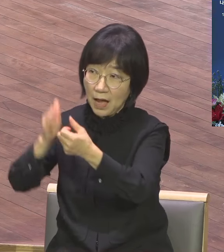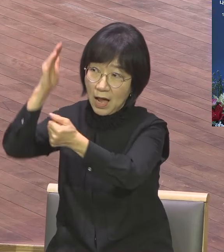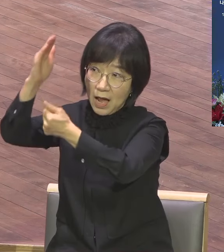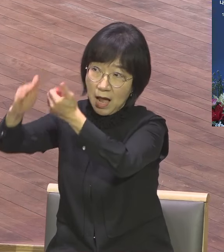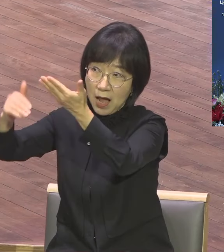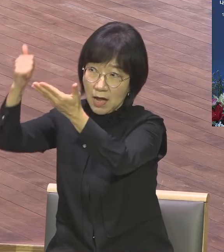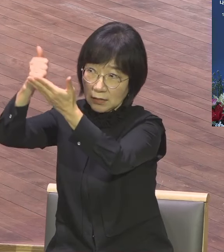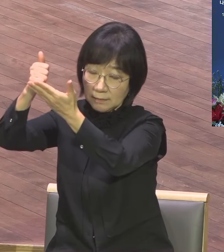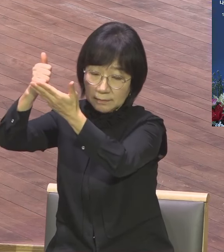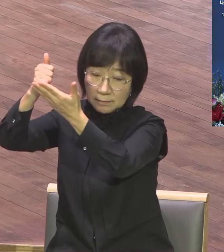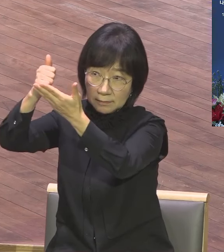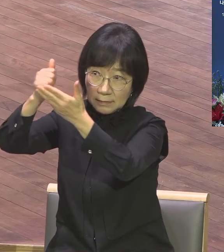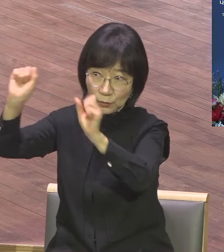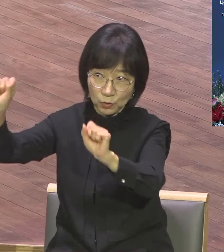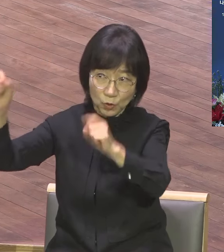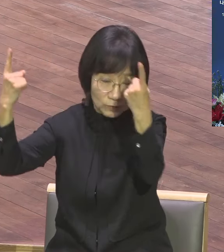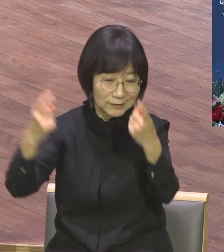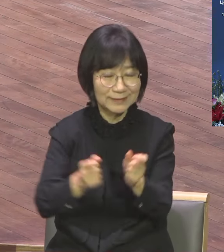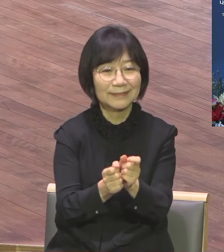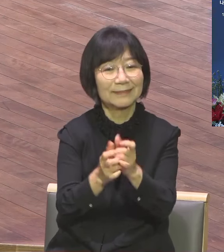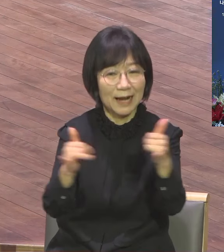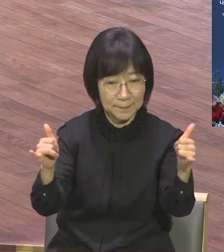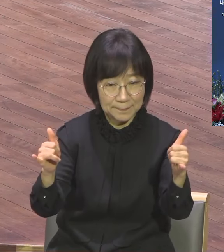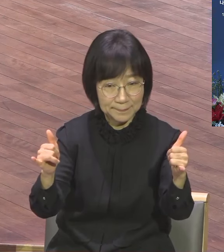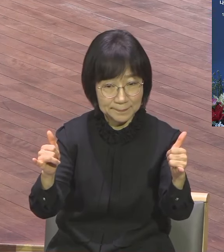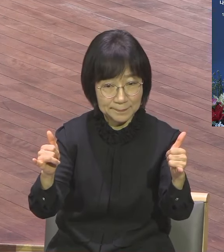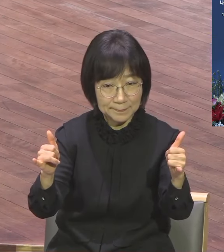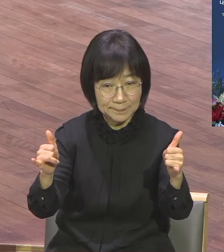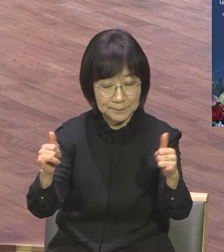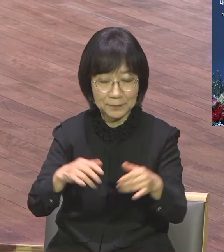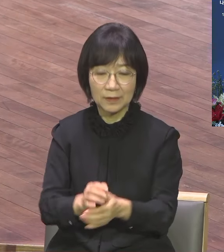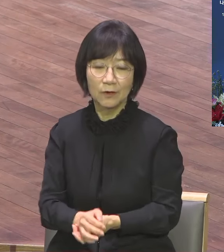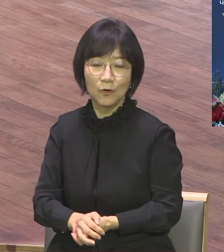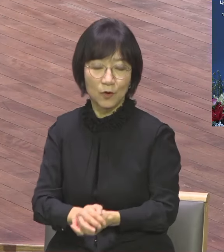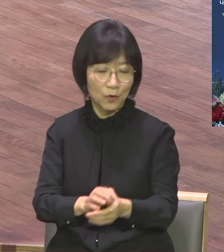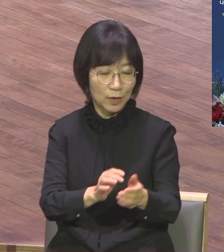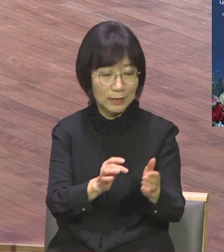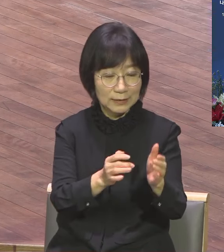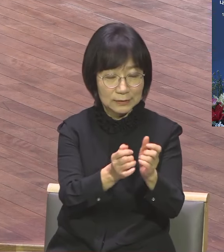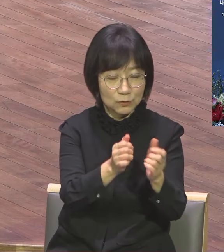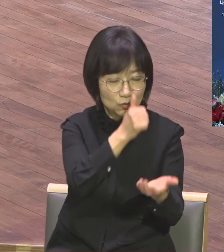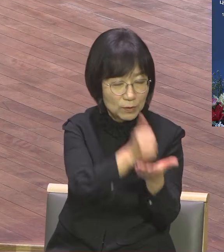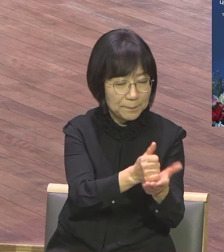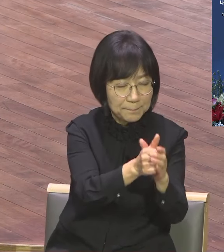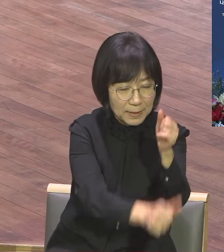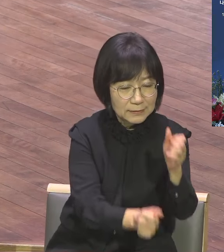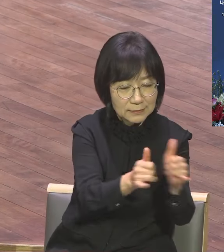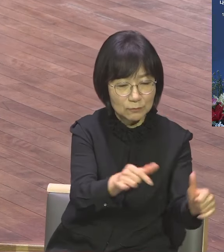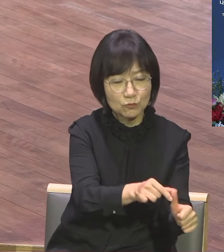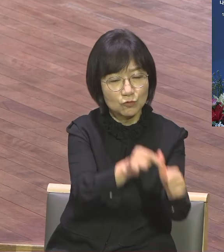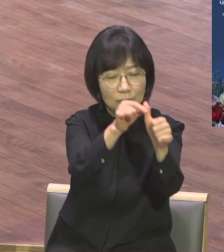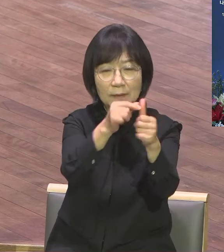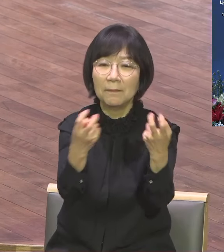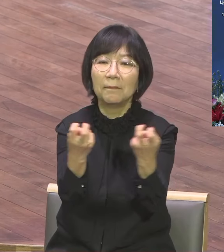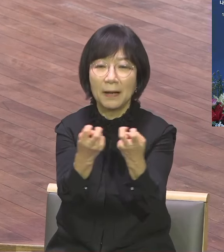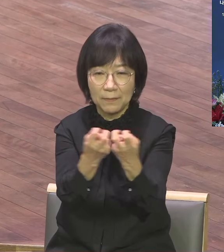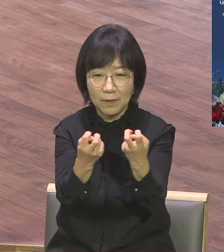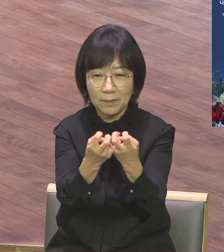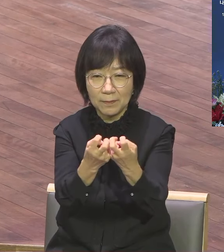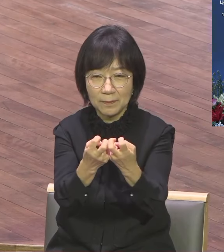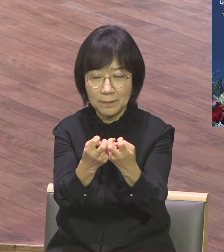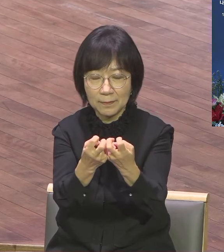완전한 인간으로 오셨어요. 이것이 인류를 구원할 수 있는 구세주의 전제 조건, 자격